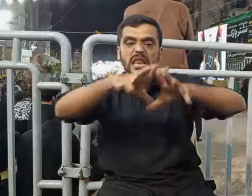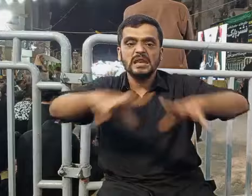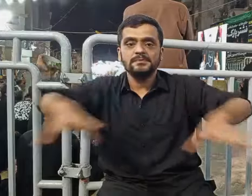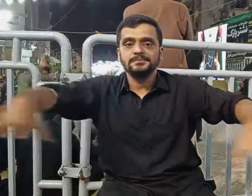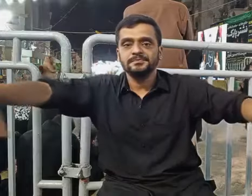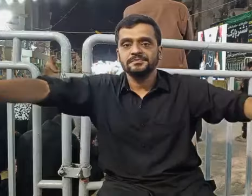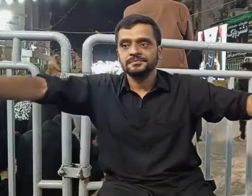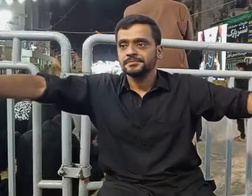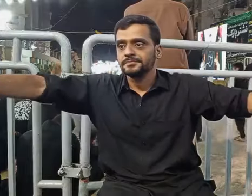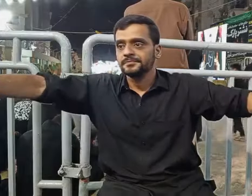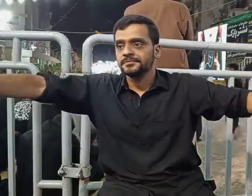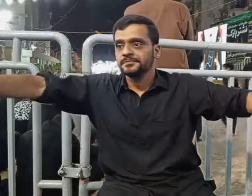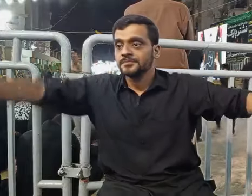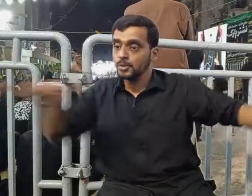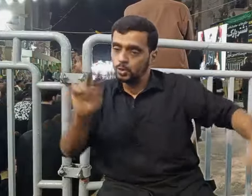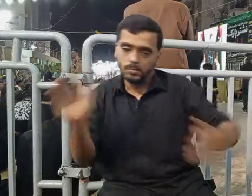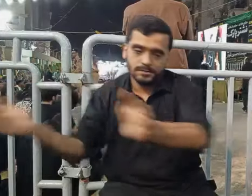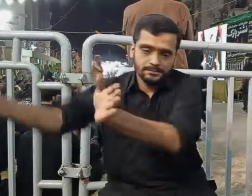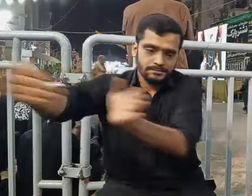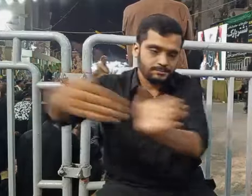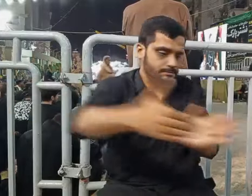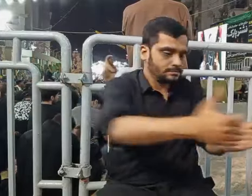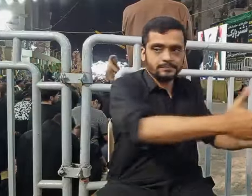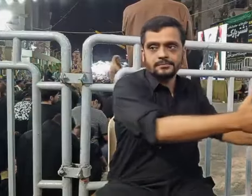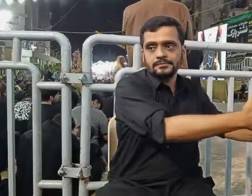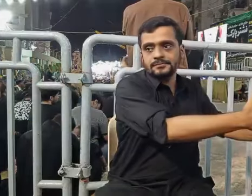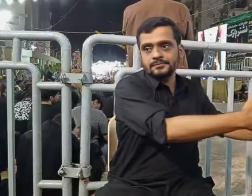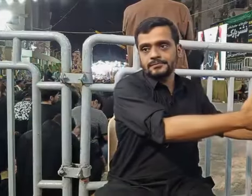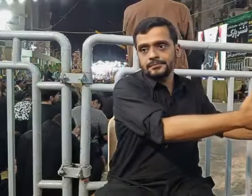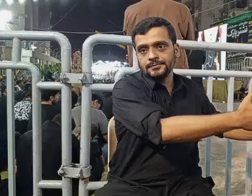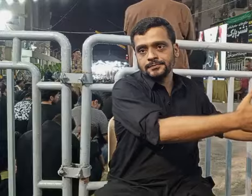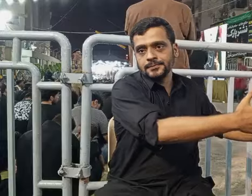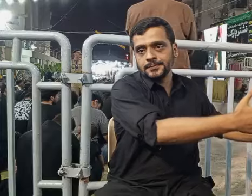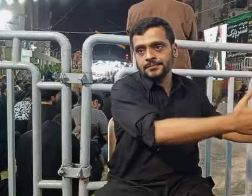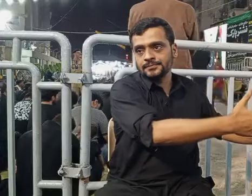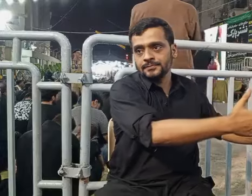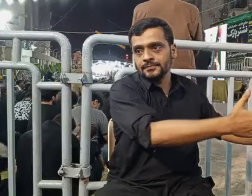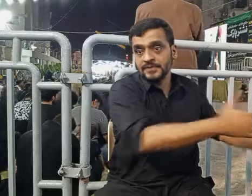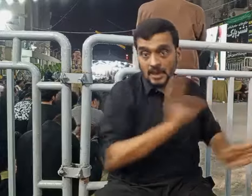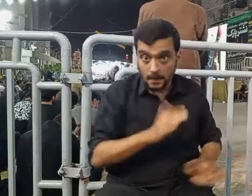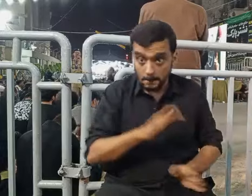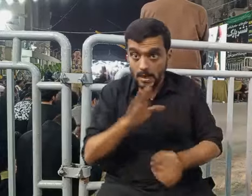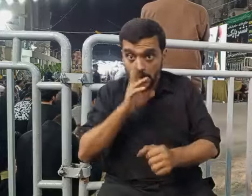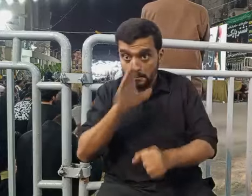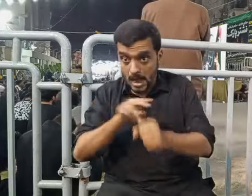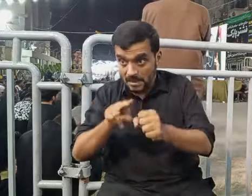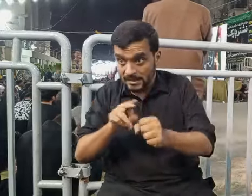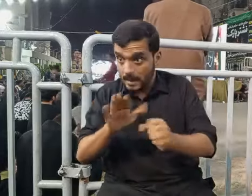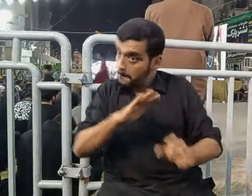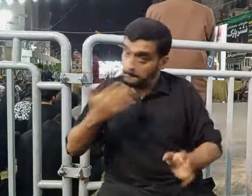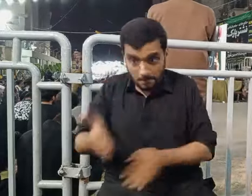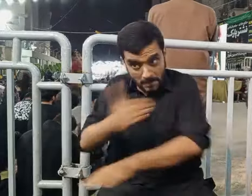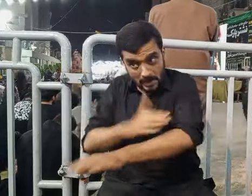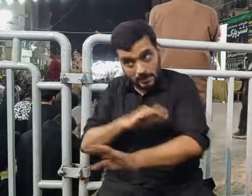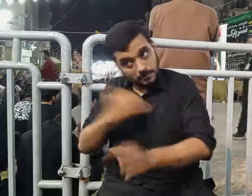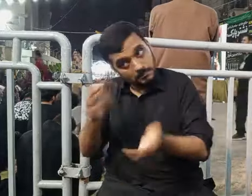حسن کے جنازے پر تیر مارے ہیں، اللہ اکبر، یا مولا صلی اللہ علیہ وسلم۔ اور بس جیسے